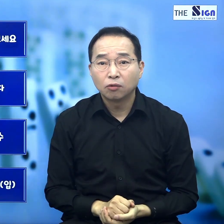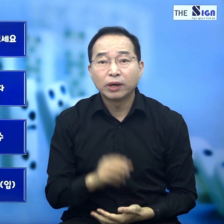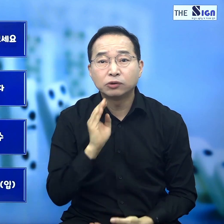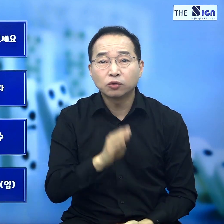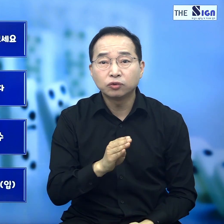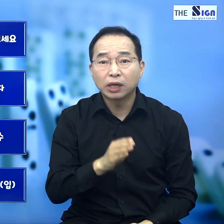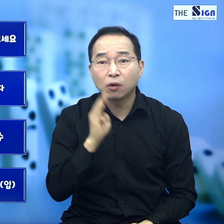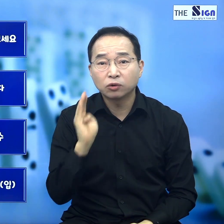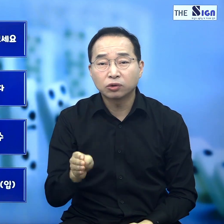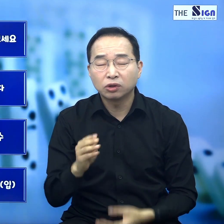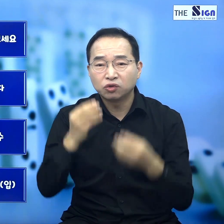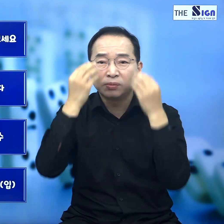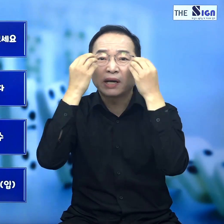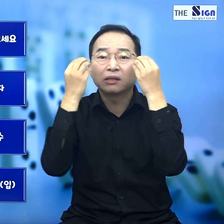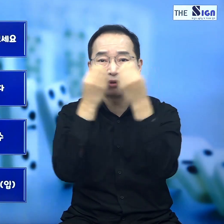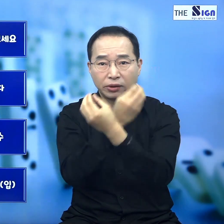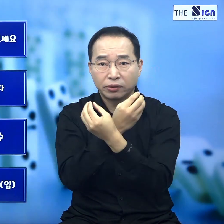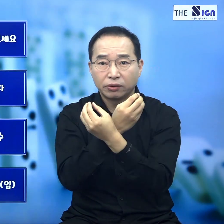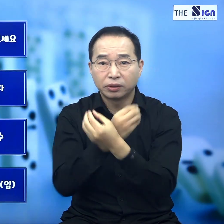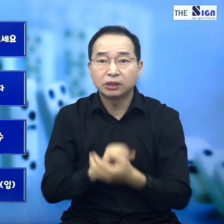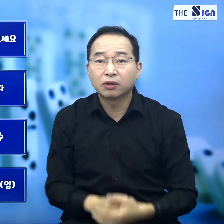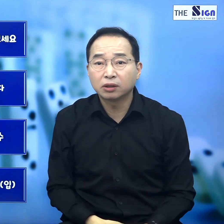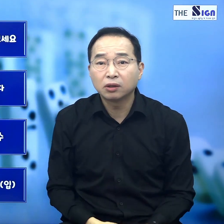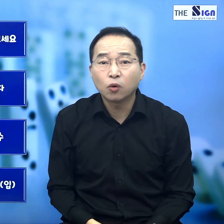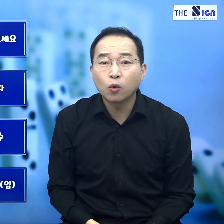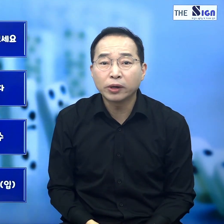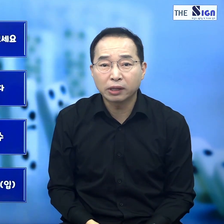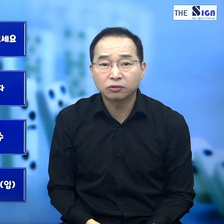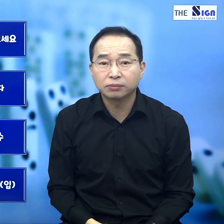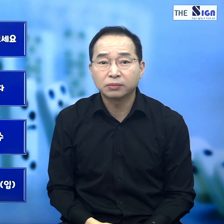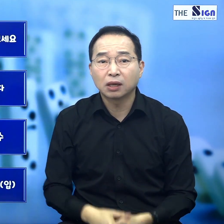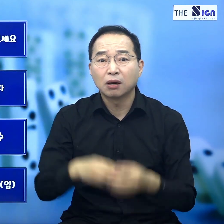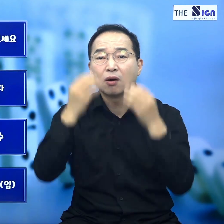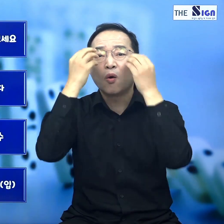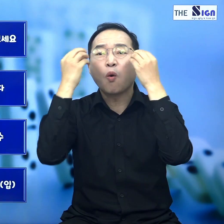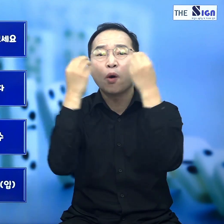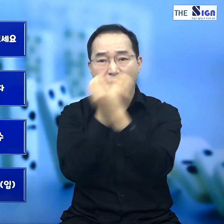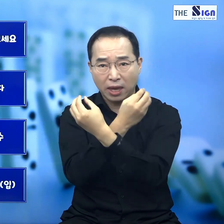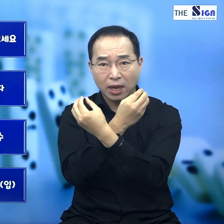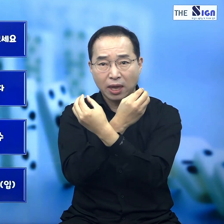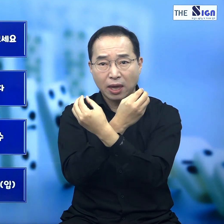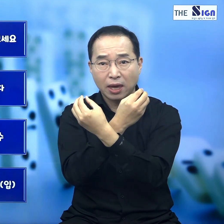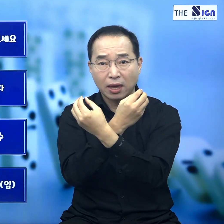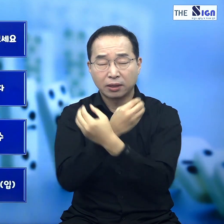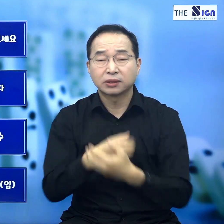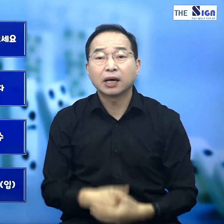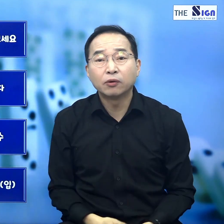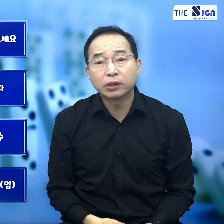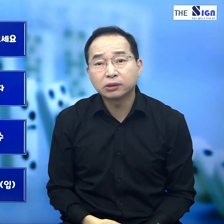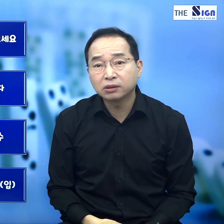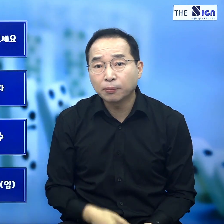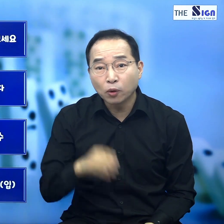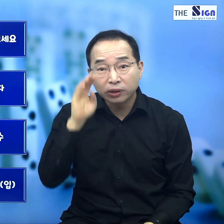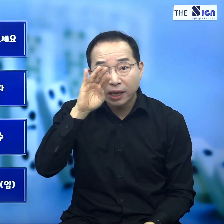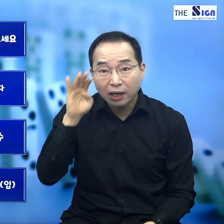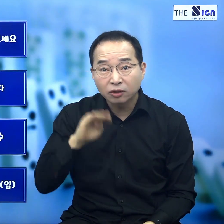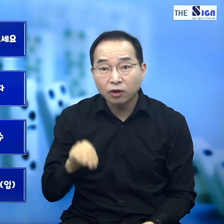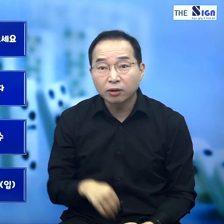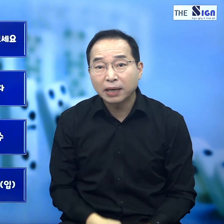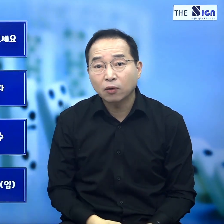왼쪽 눈과 오른쪽 눈이 뒤바뀐 거예요. 이거를 오해라고 씁니다. 오해. 자, 이렇게 해서 이제 본다라는 거